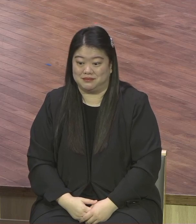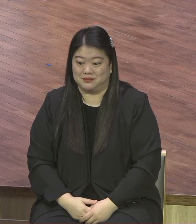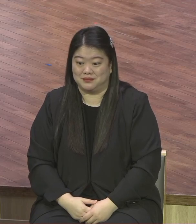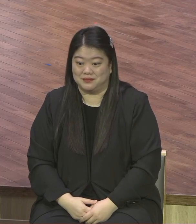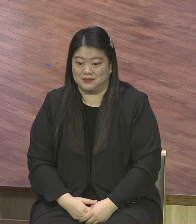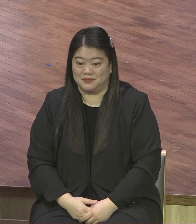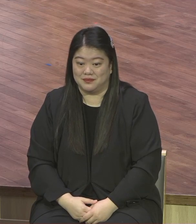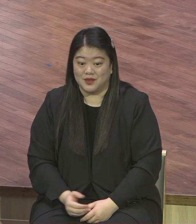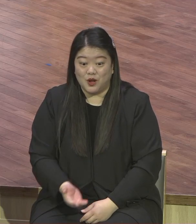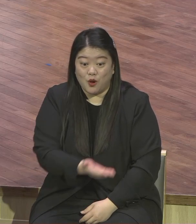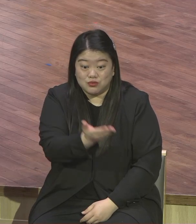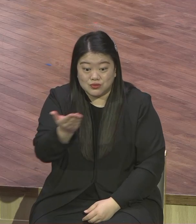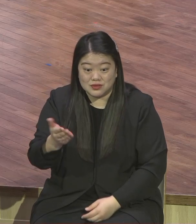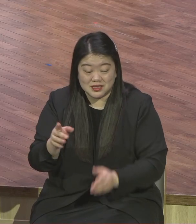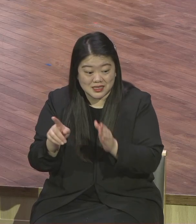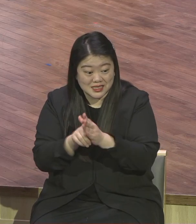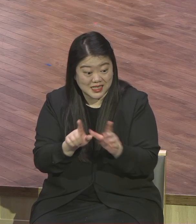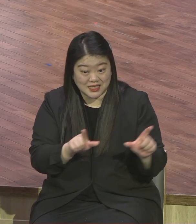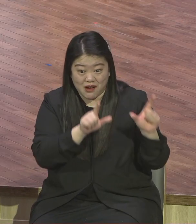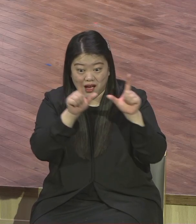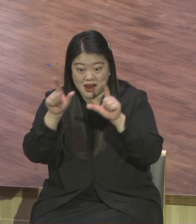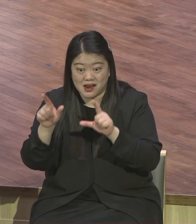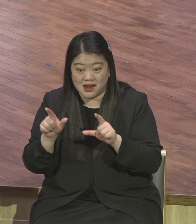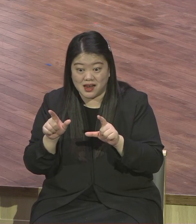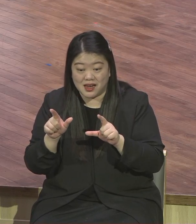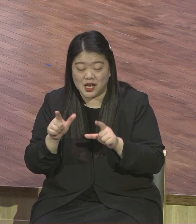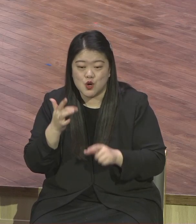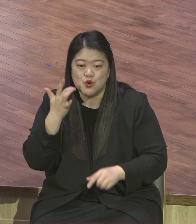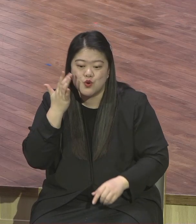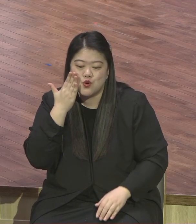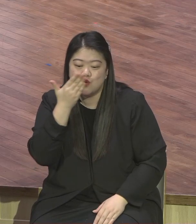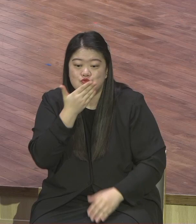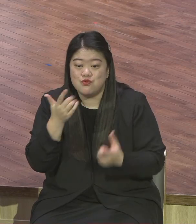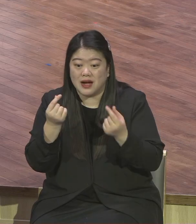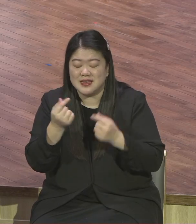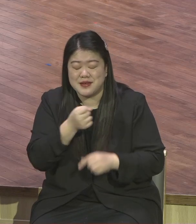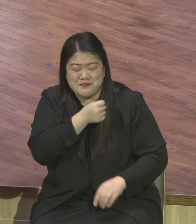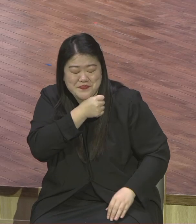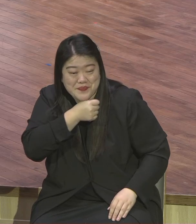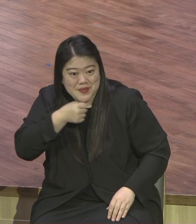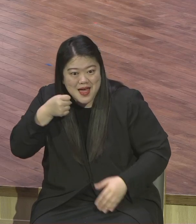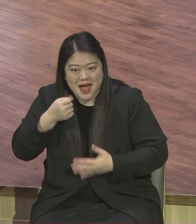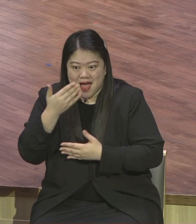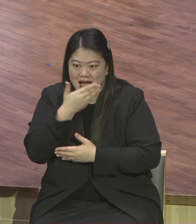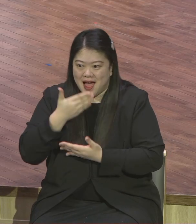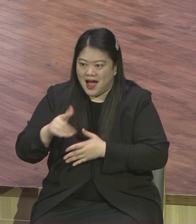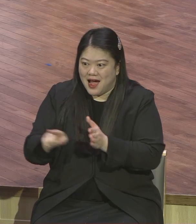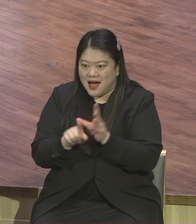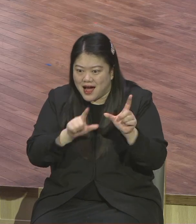영계 전 성도는 이렇게 이 말씀을 사실적으로 적용해서